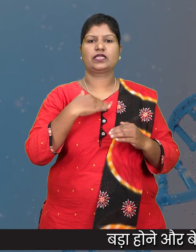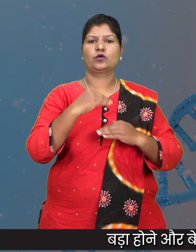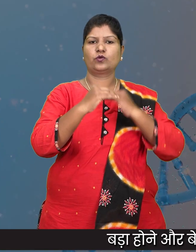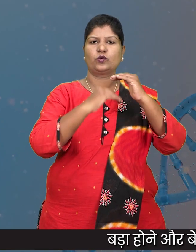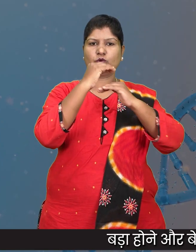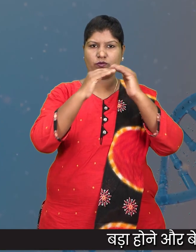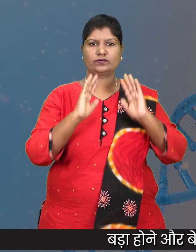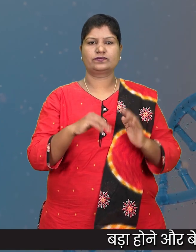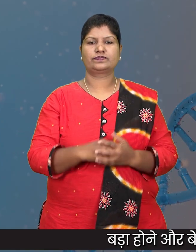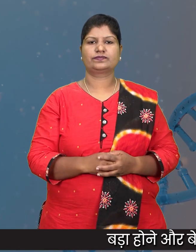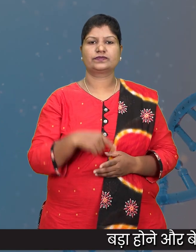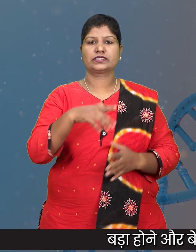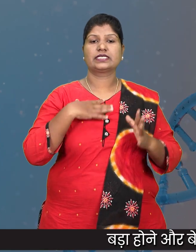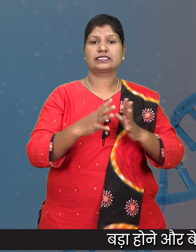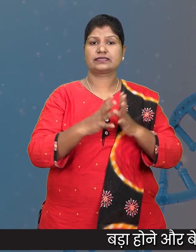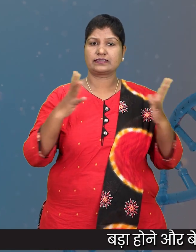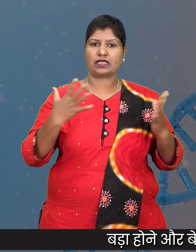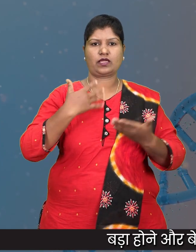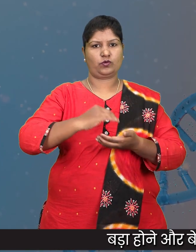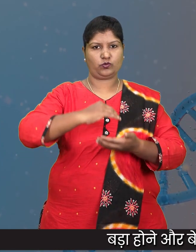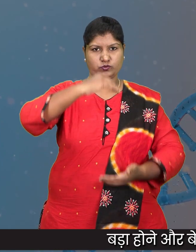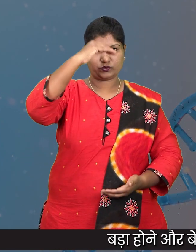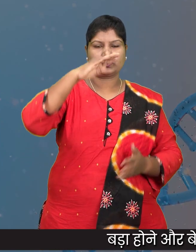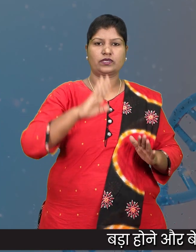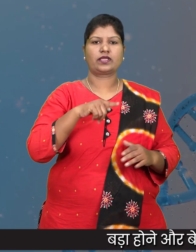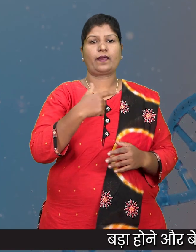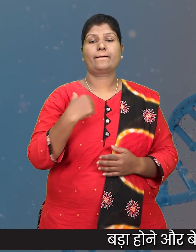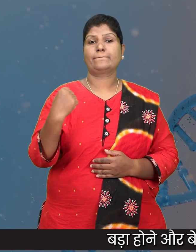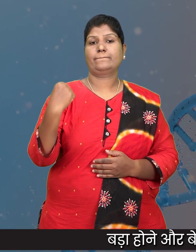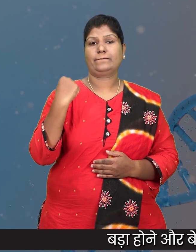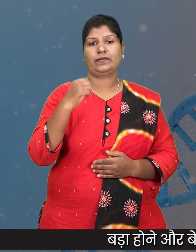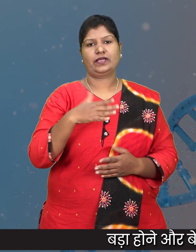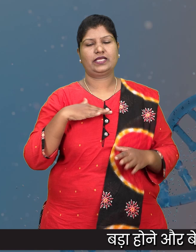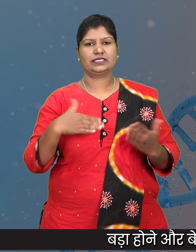और बेहतर और मजबूत होने की संभावना है।